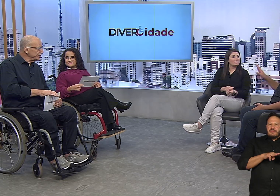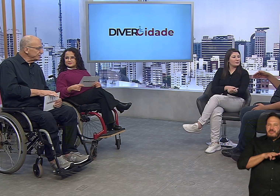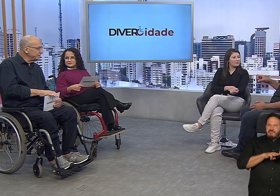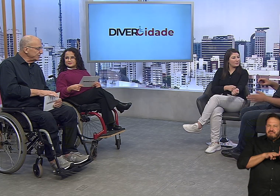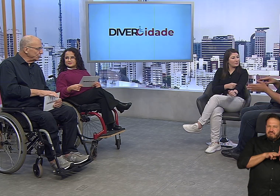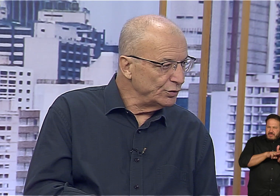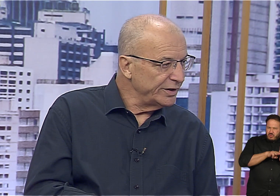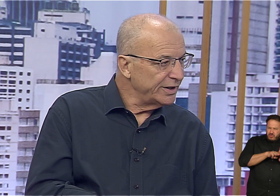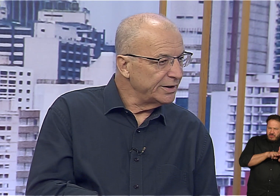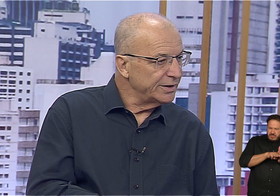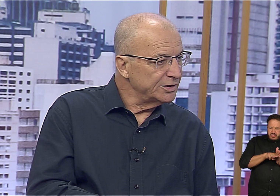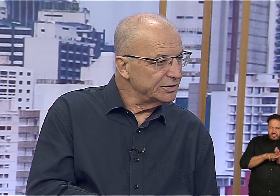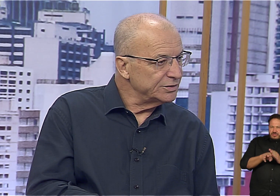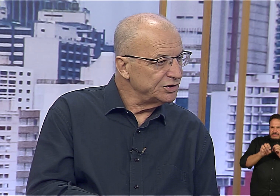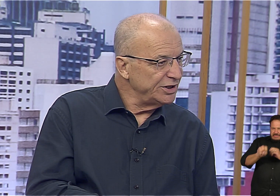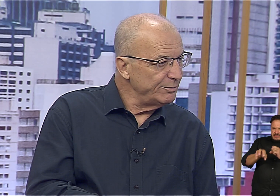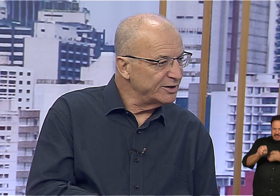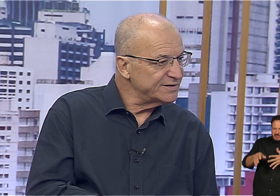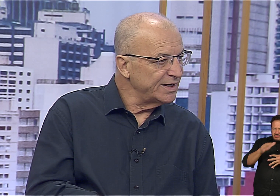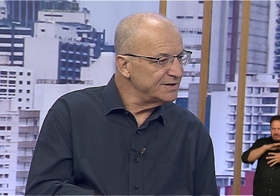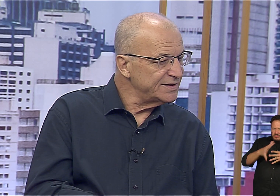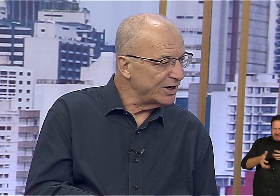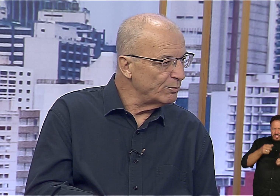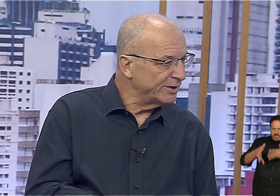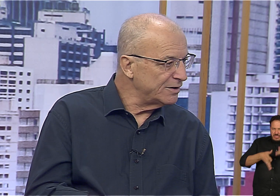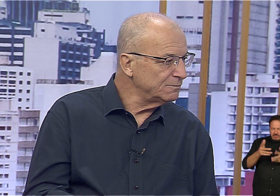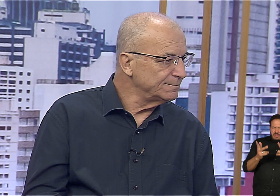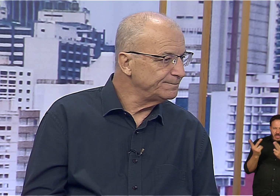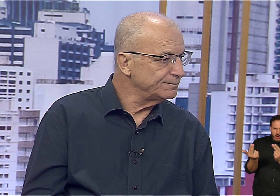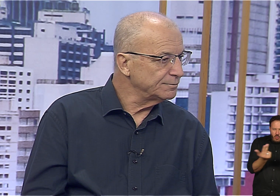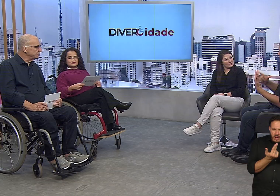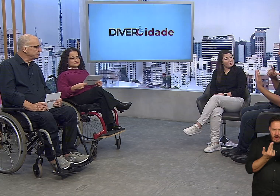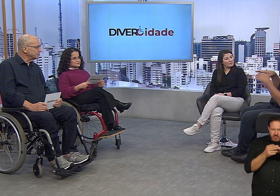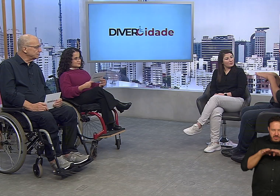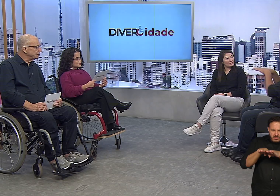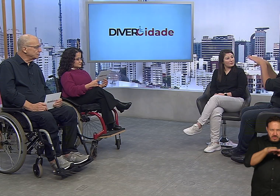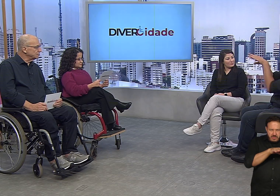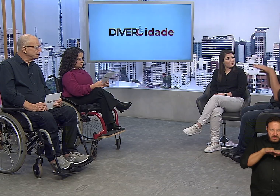metodologia de ensino de Libras, ele segue um padrão?